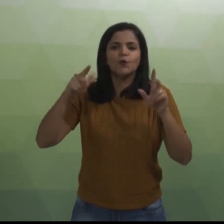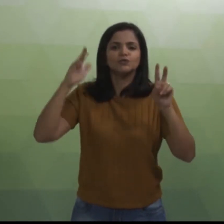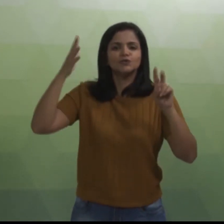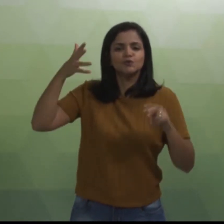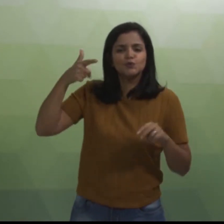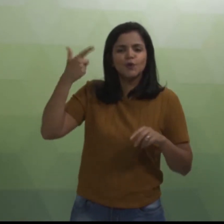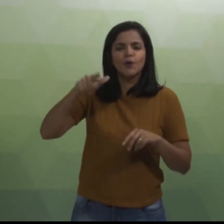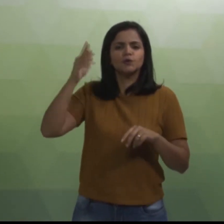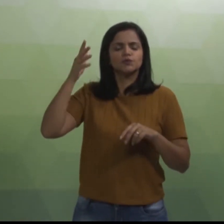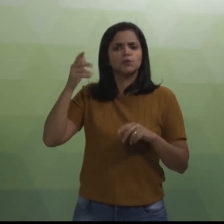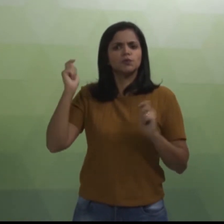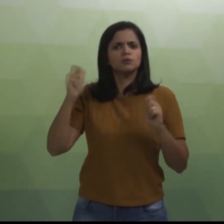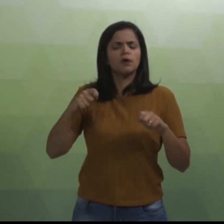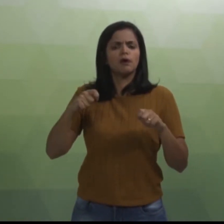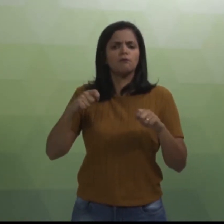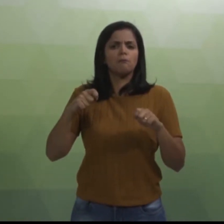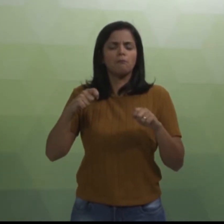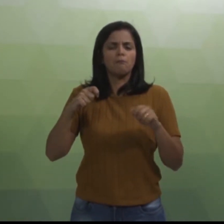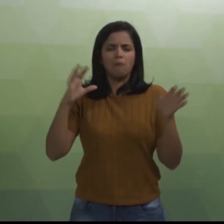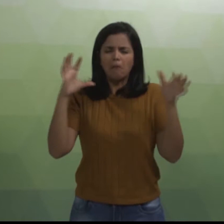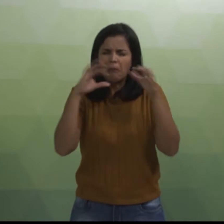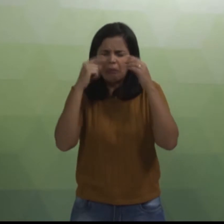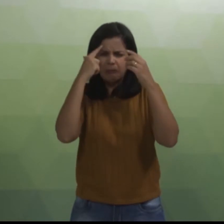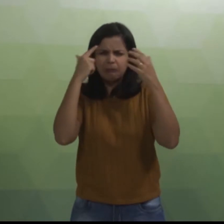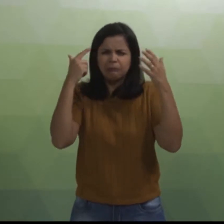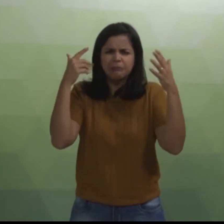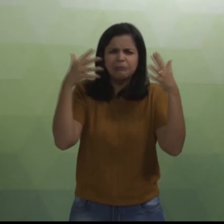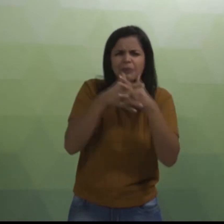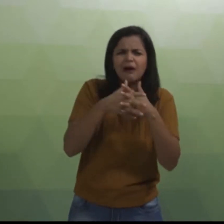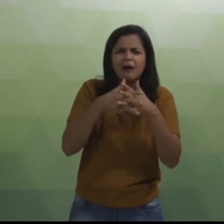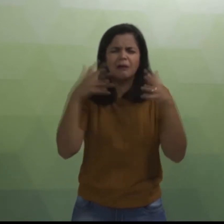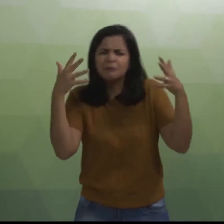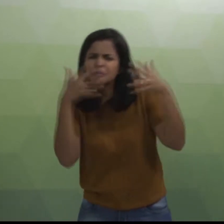exemplo, se é uma palestra, se é uma outra temática, eu não posso me confundir.